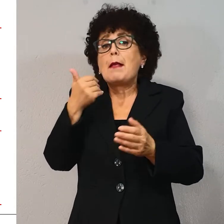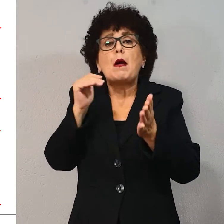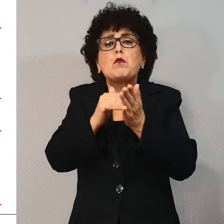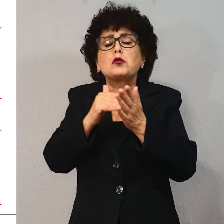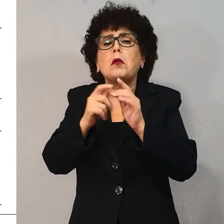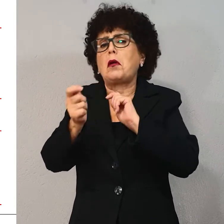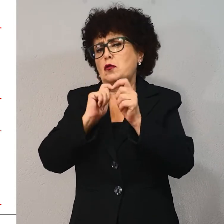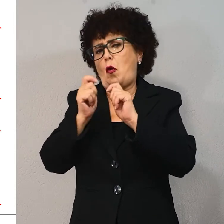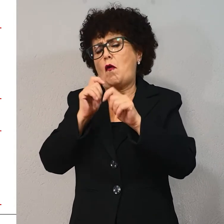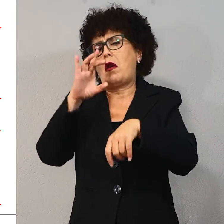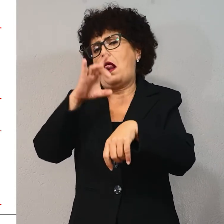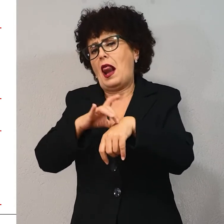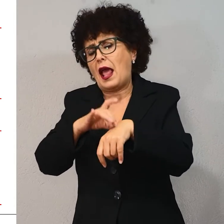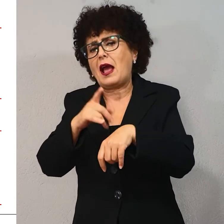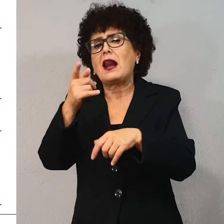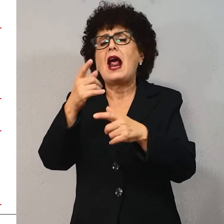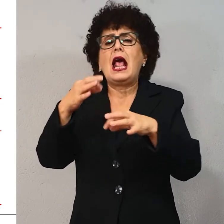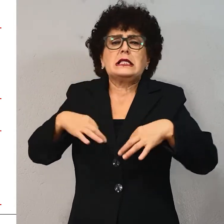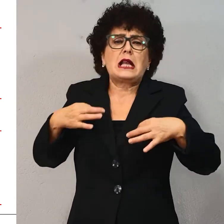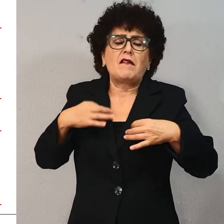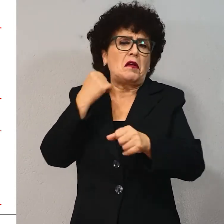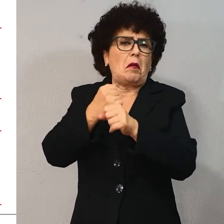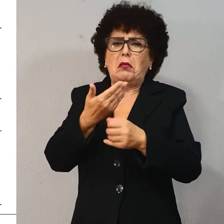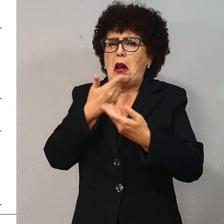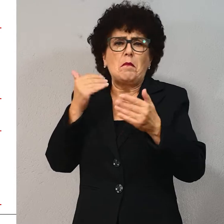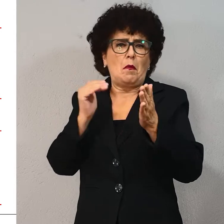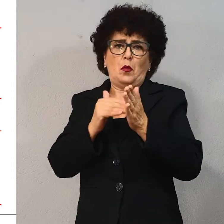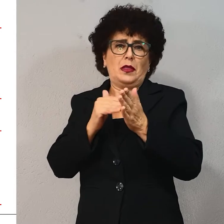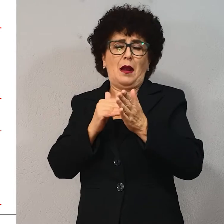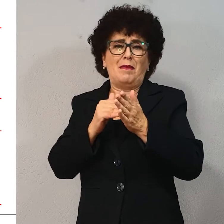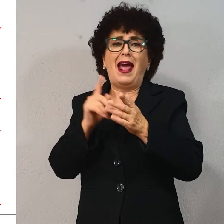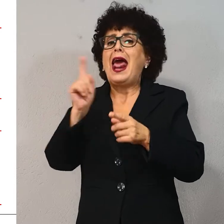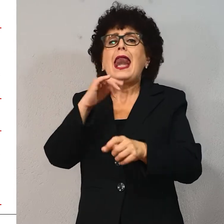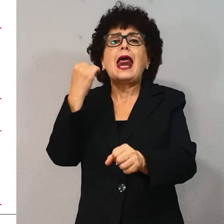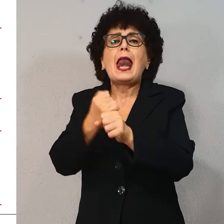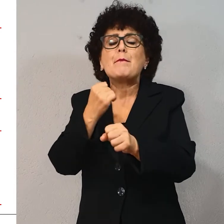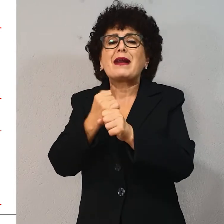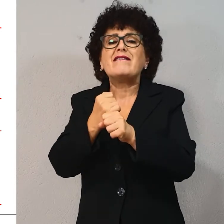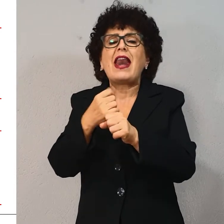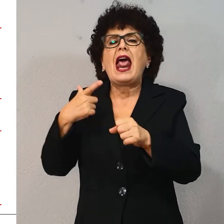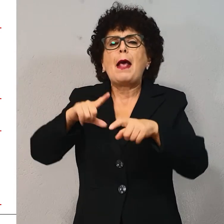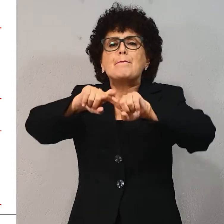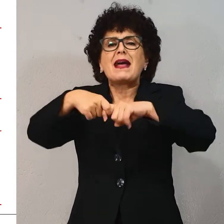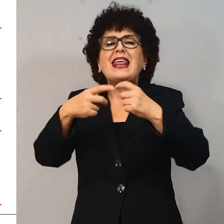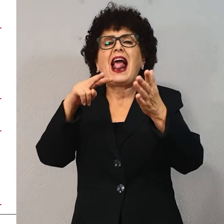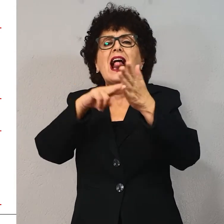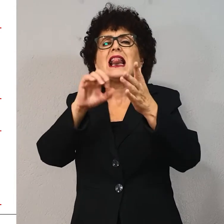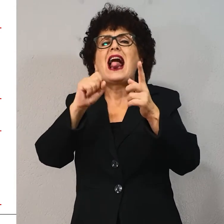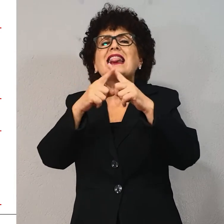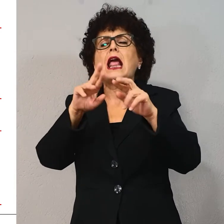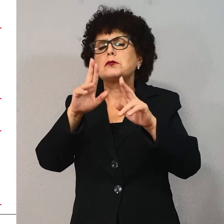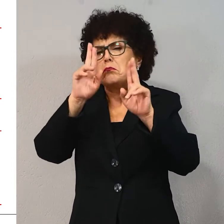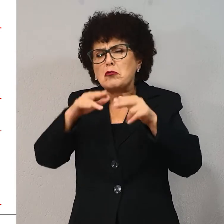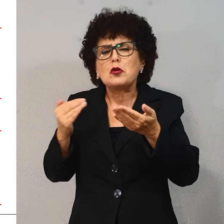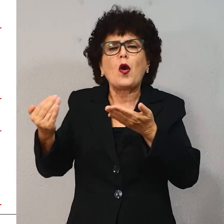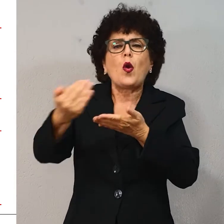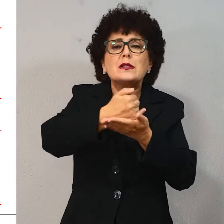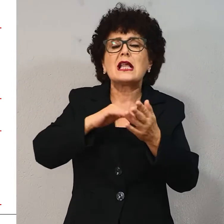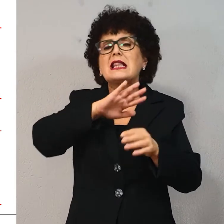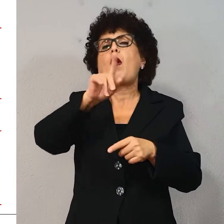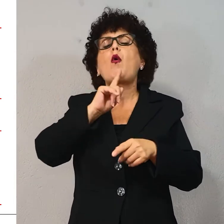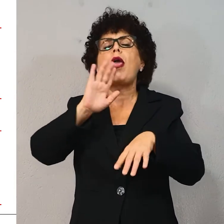од консултација со лекар или здравствен работник. Не е направен од латекс и може да го користат лица кои